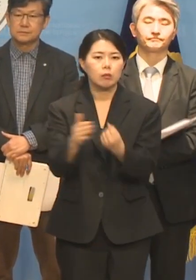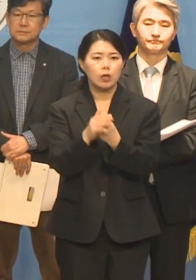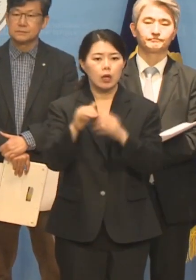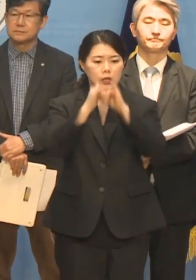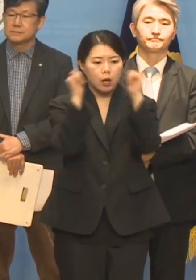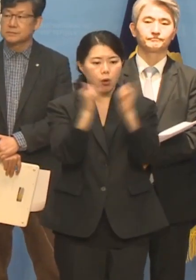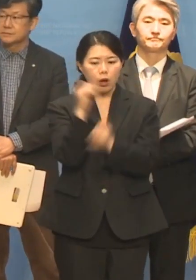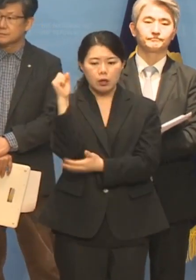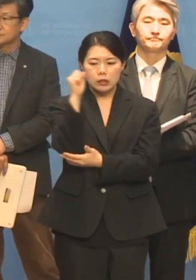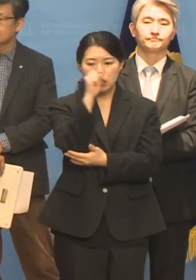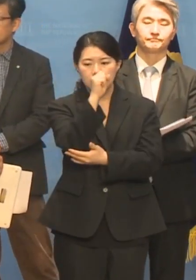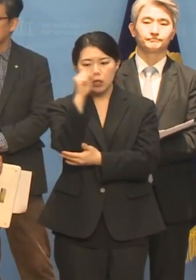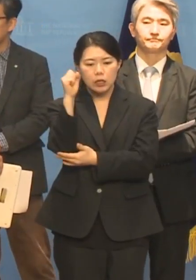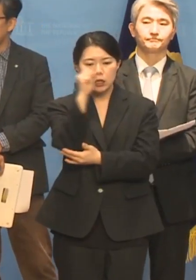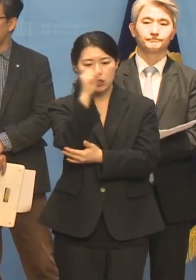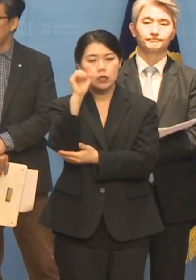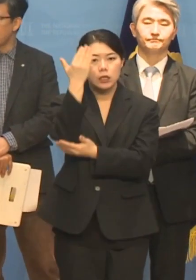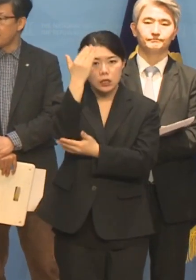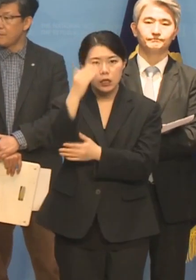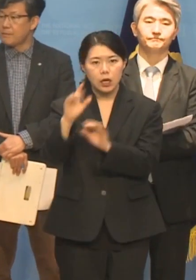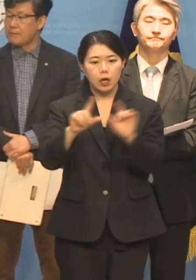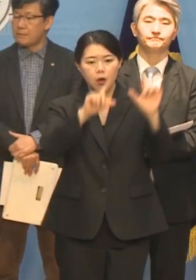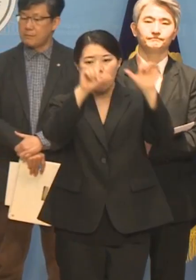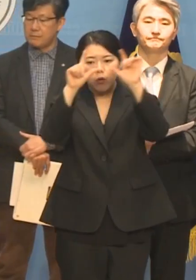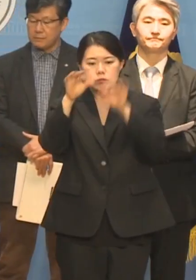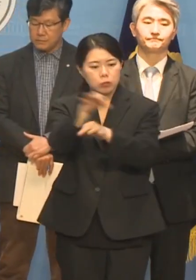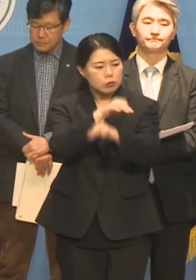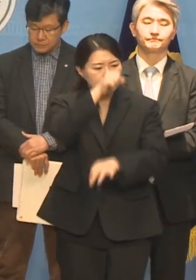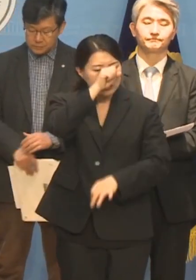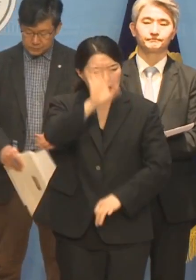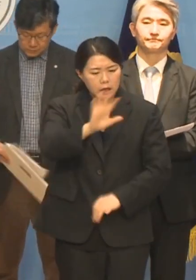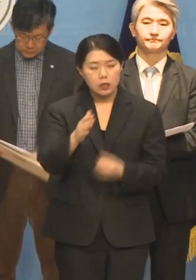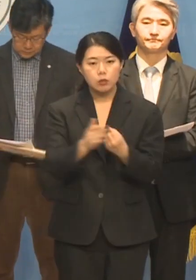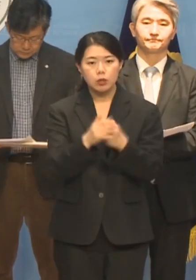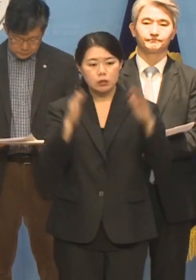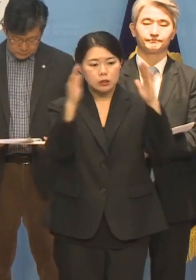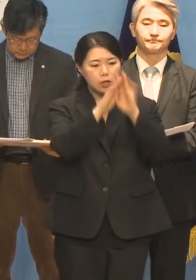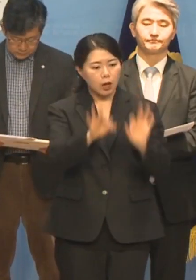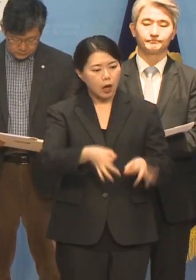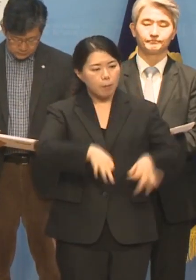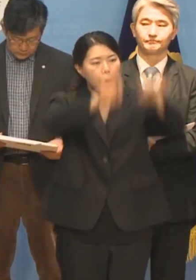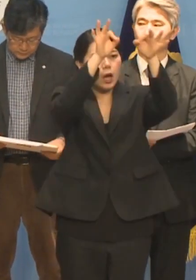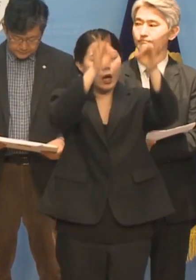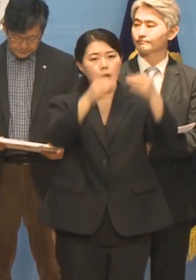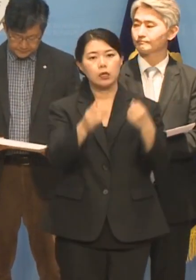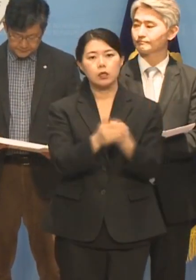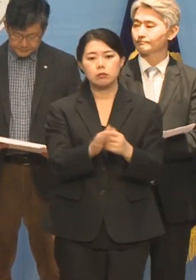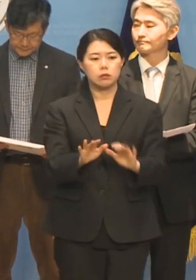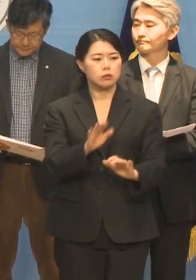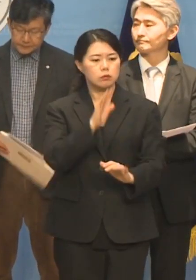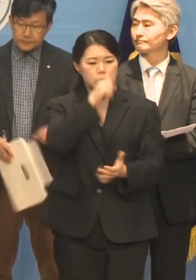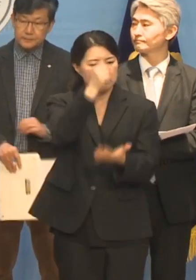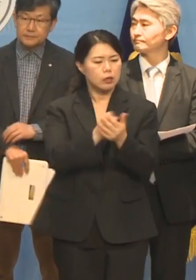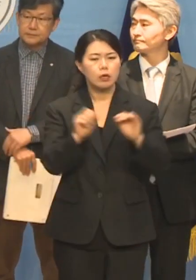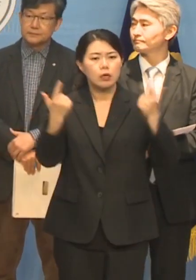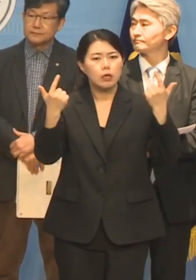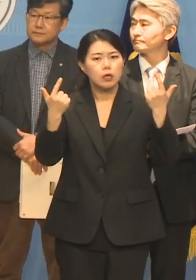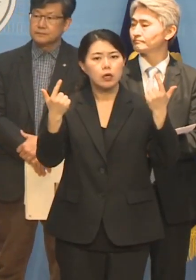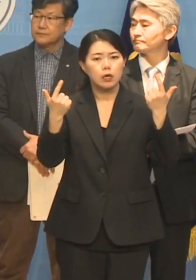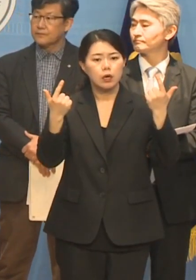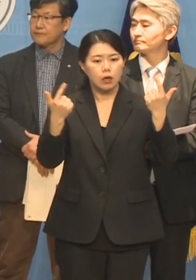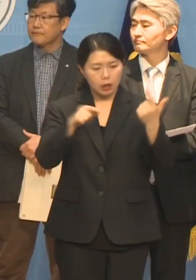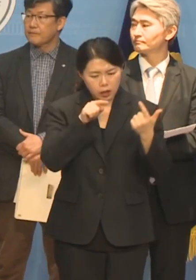겁니다. 경기 불황 속에서 집값 폭등 자체가 비정상입니다. 그